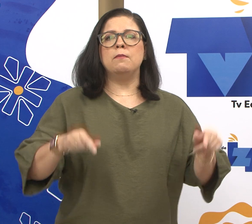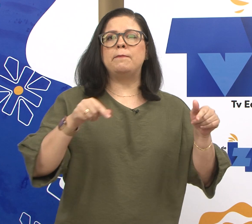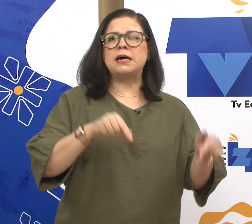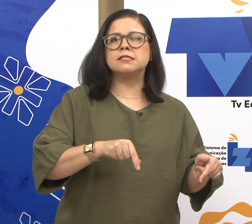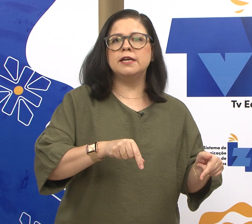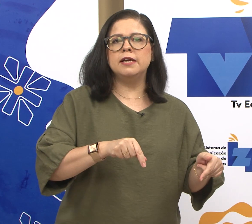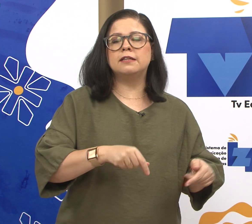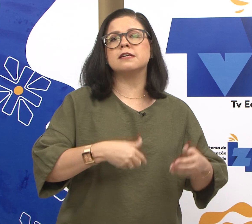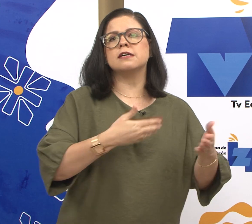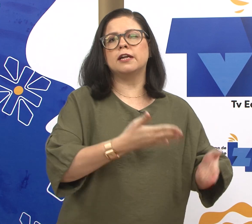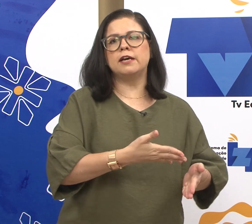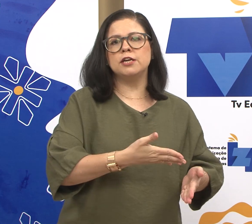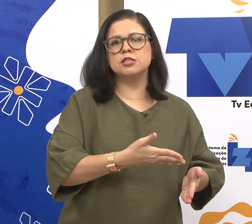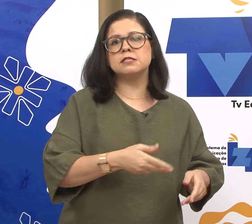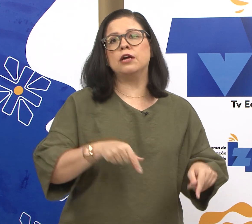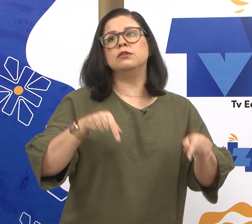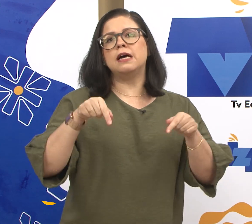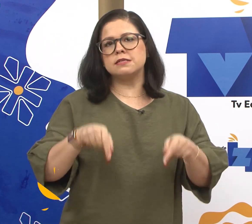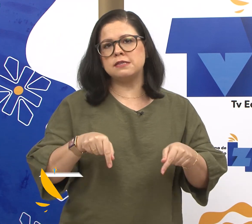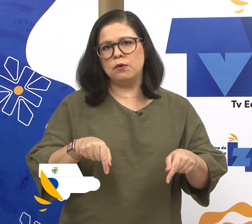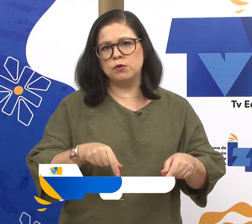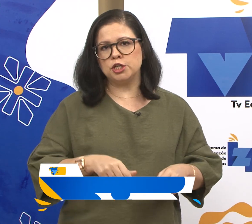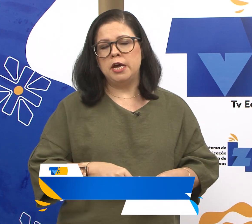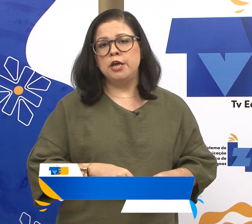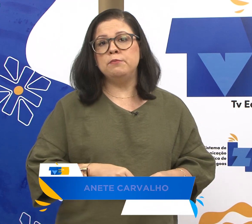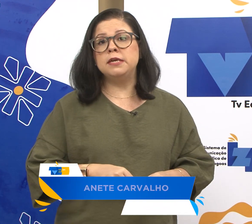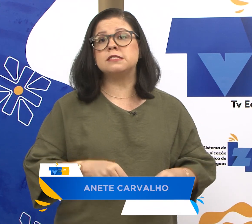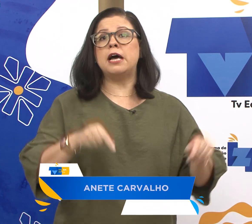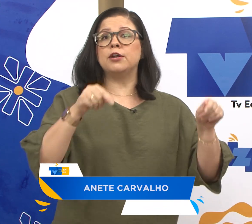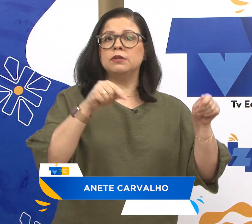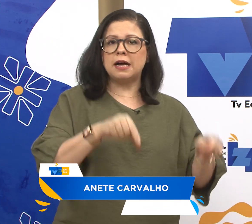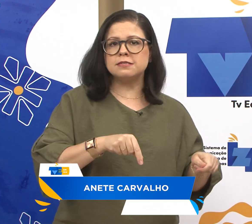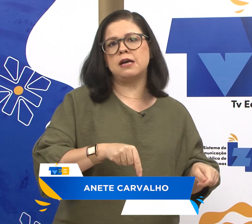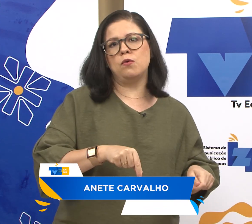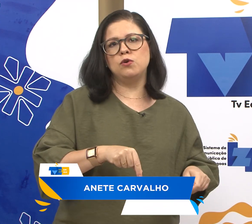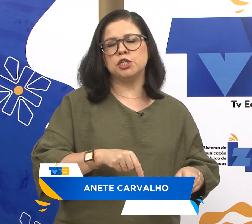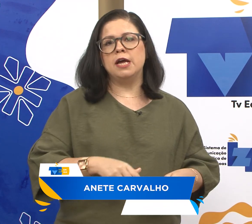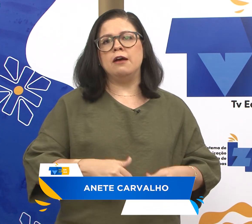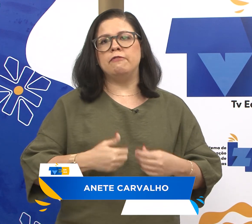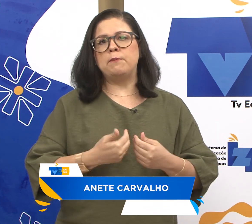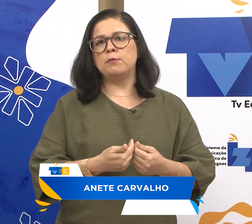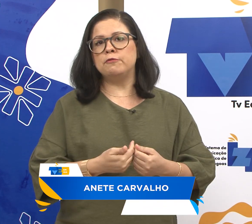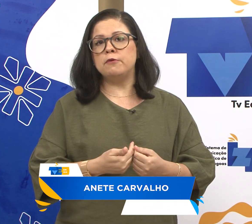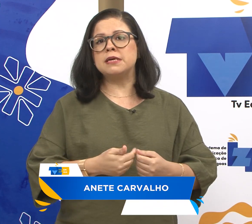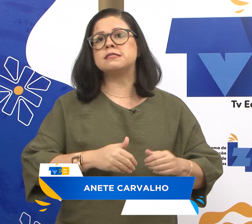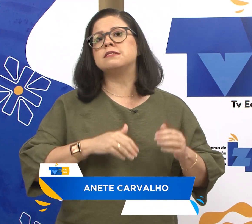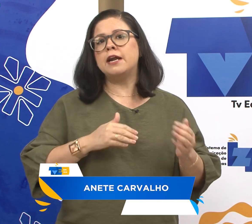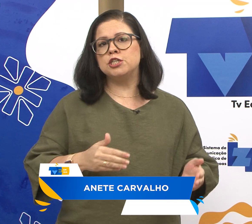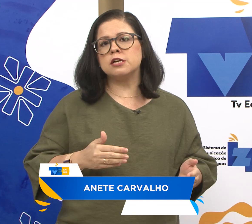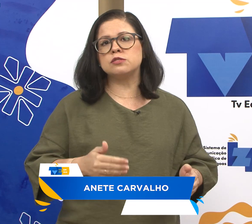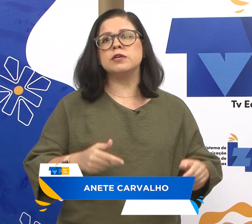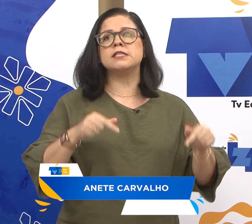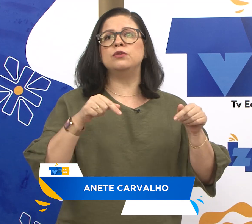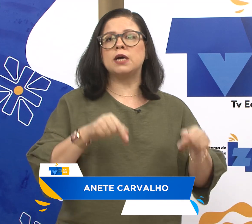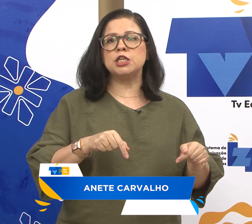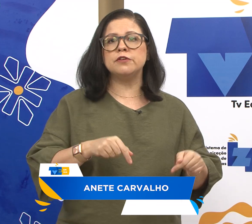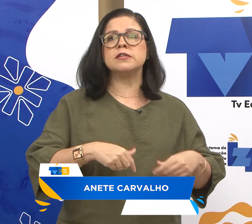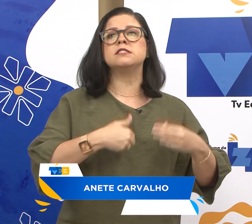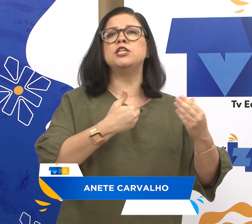uma parceria entre a secretaria de estado da saúde e o Ministério da Saúde vai promover uma série de ações educativas